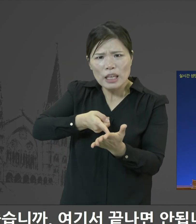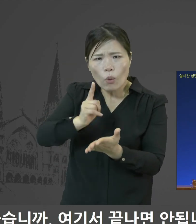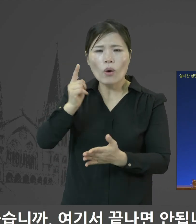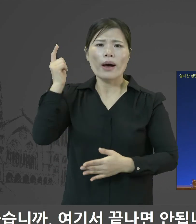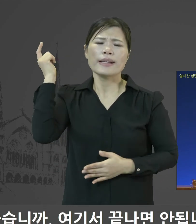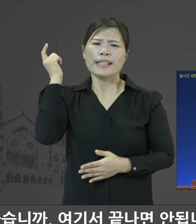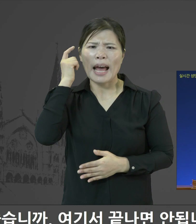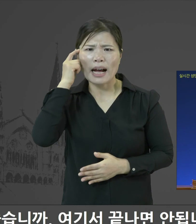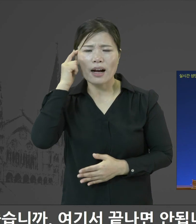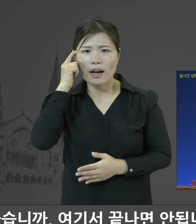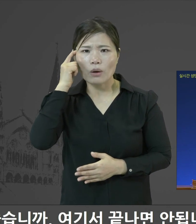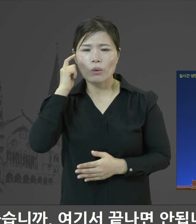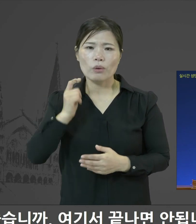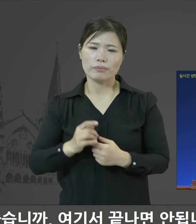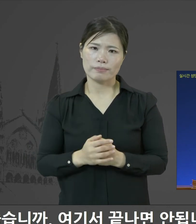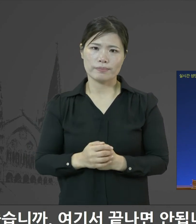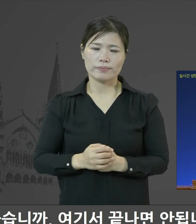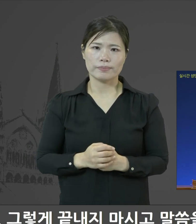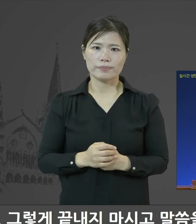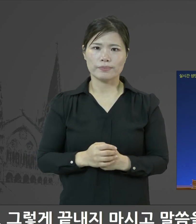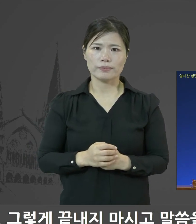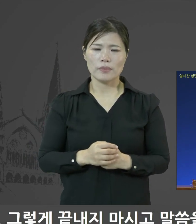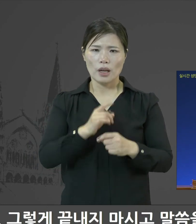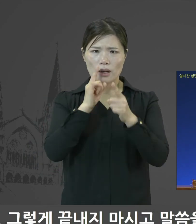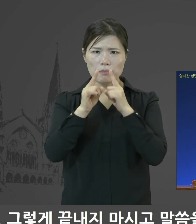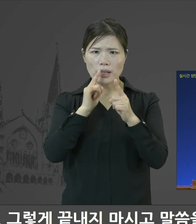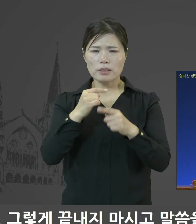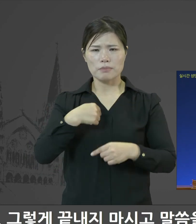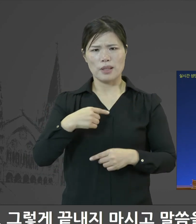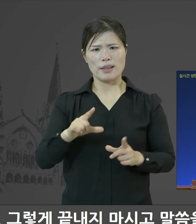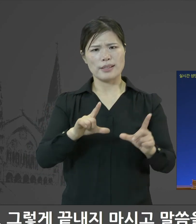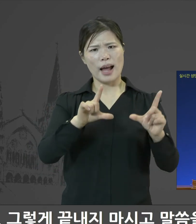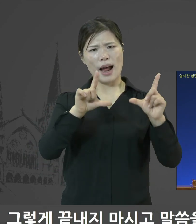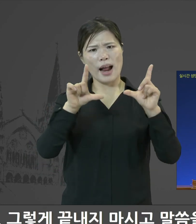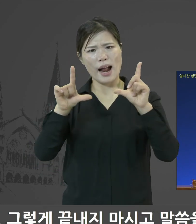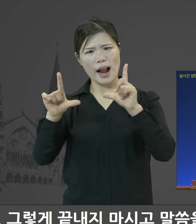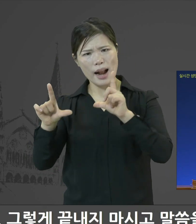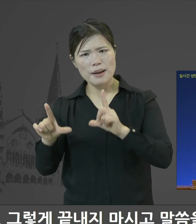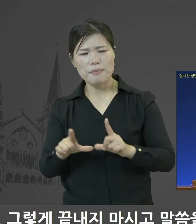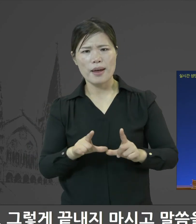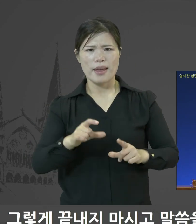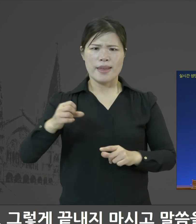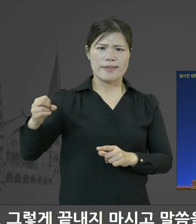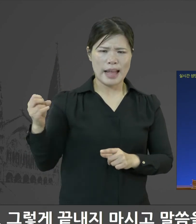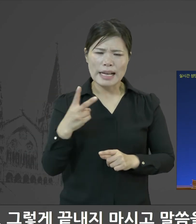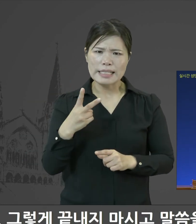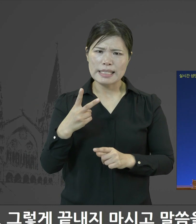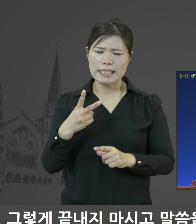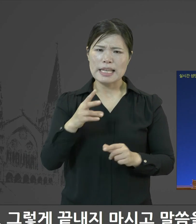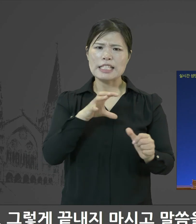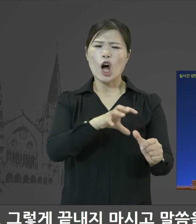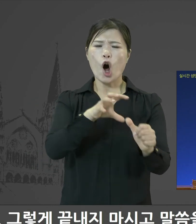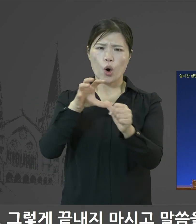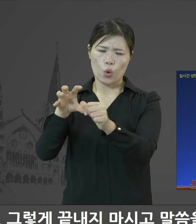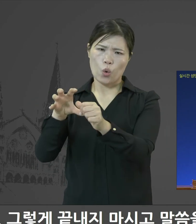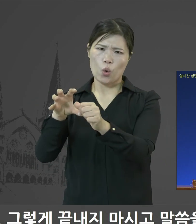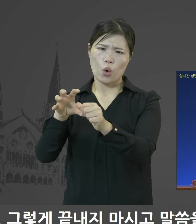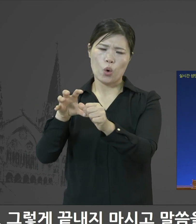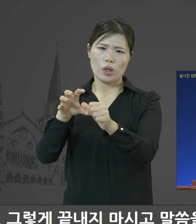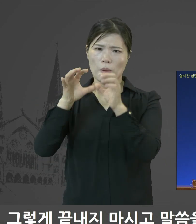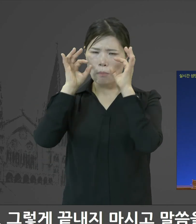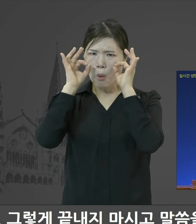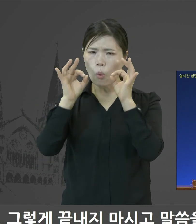생각하며 새기어 이 말씀이 다시 우리 삶에 재현되는 것을 보고자, 그것을